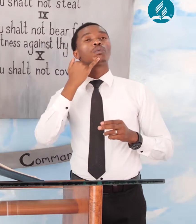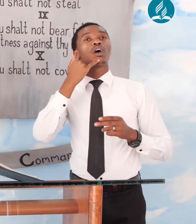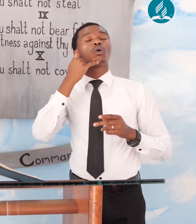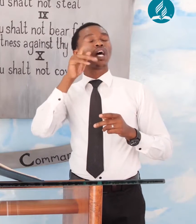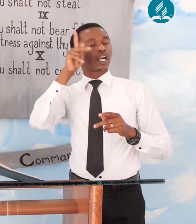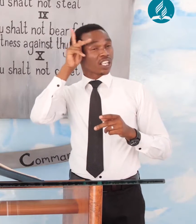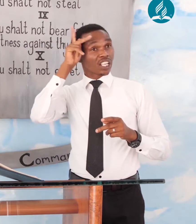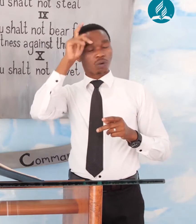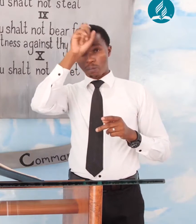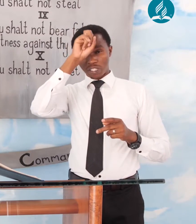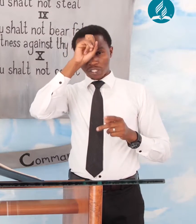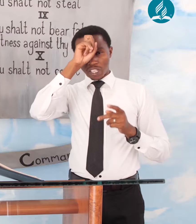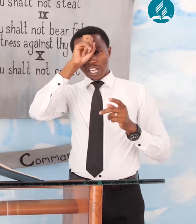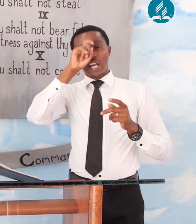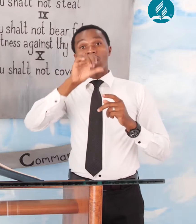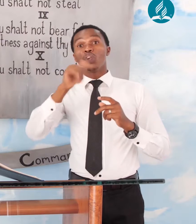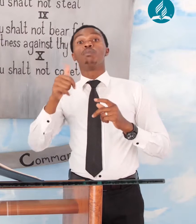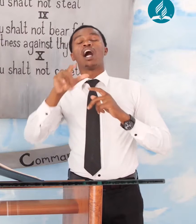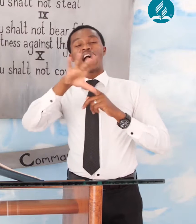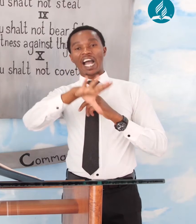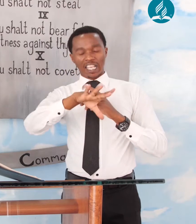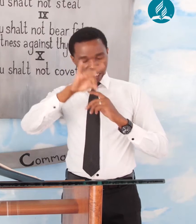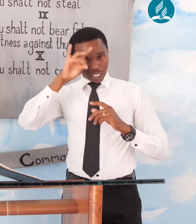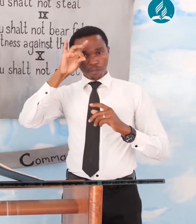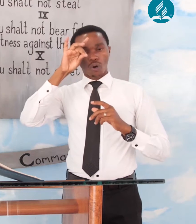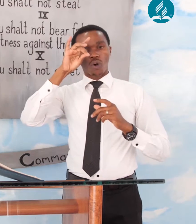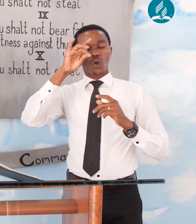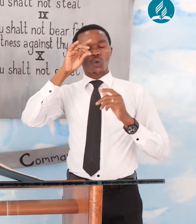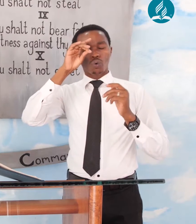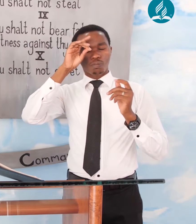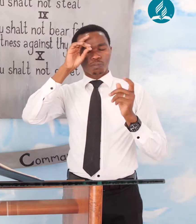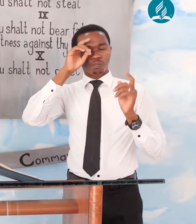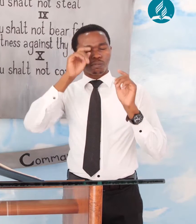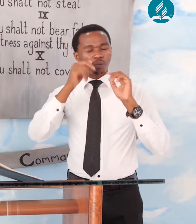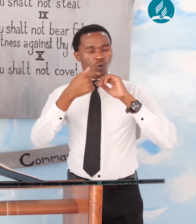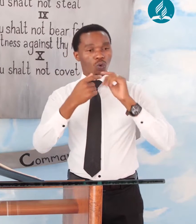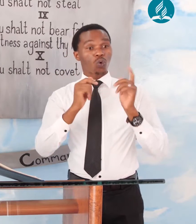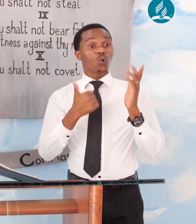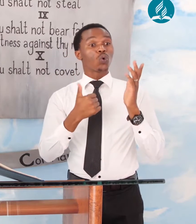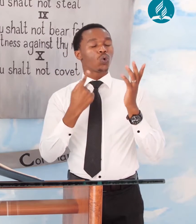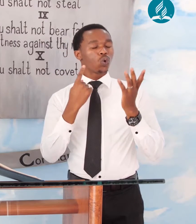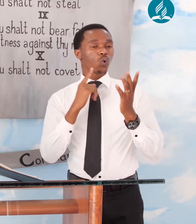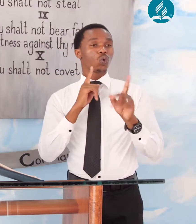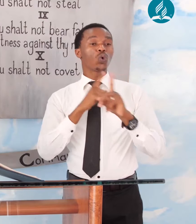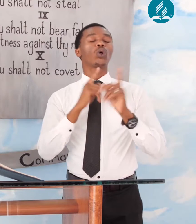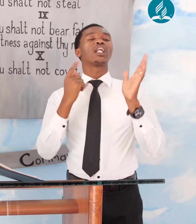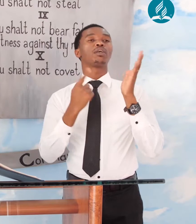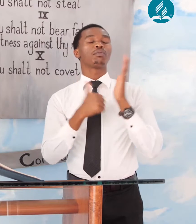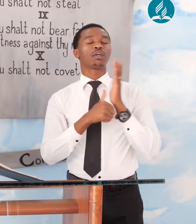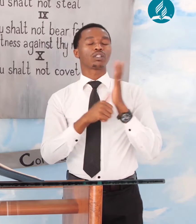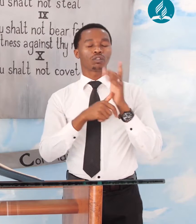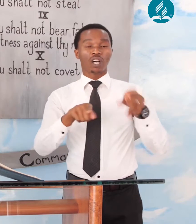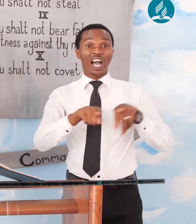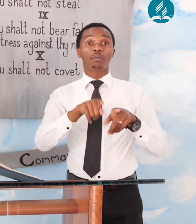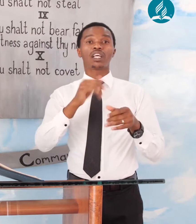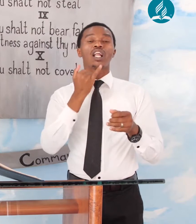ahubwo agahitamo kurenganywa n'ubwoko bw'Imana abirutisha kumara umwanya yishimira